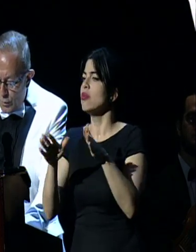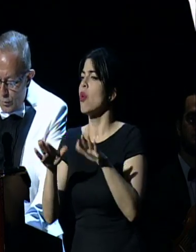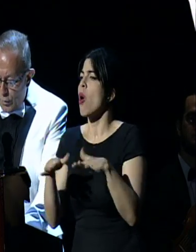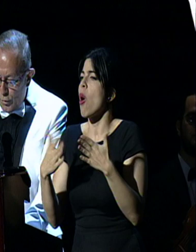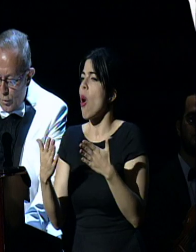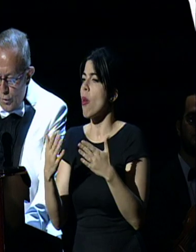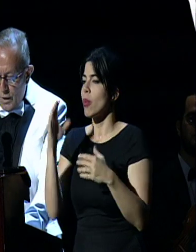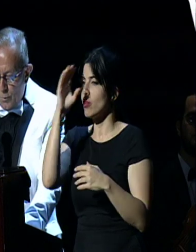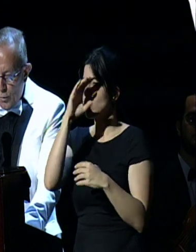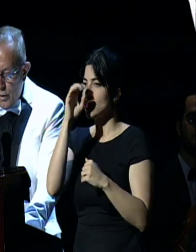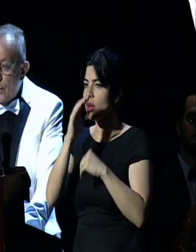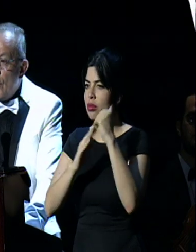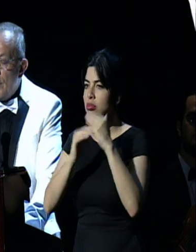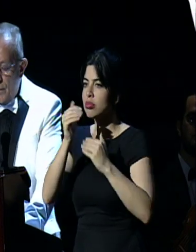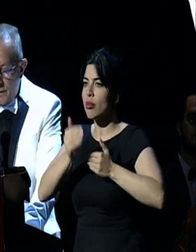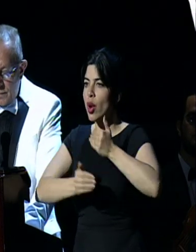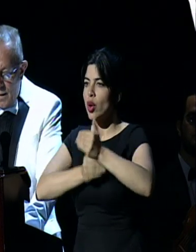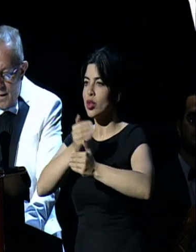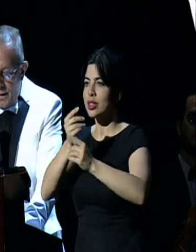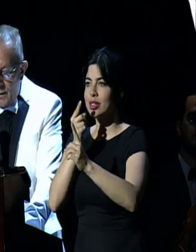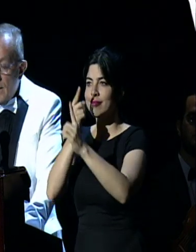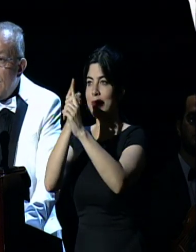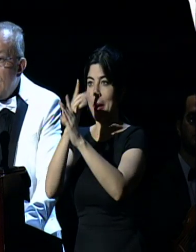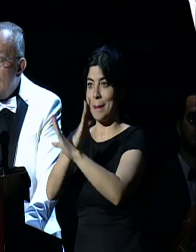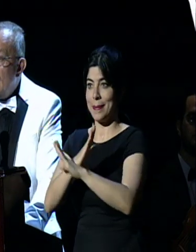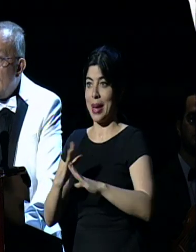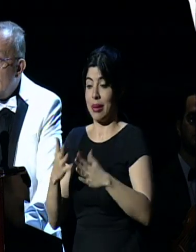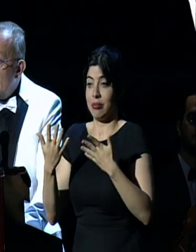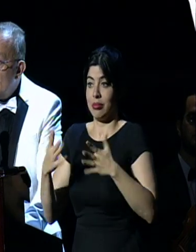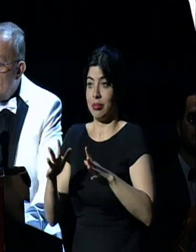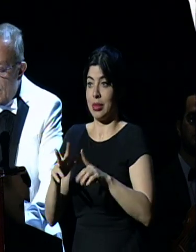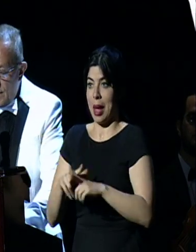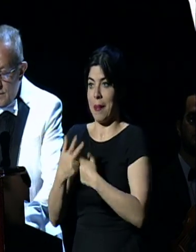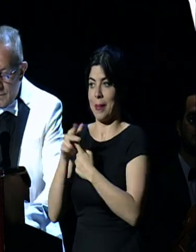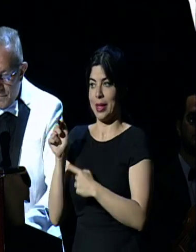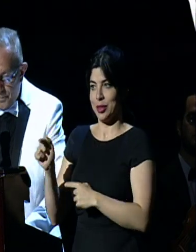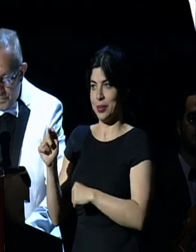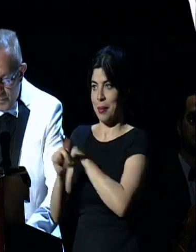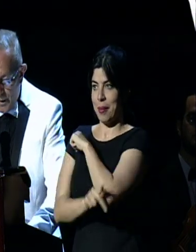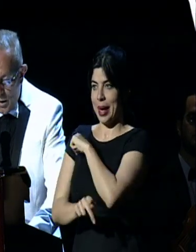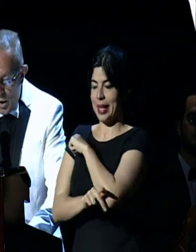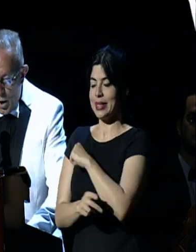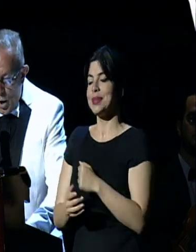de la construcción del proceso de paz que se inicia en dicho país.